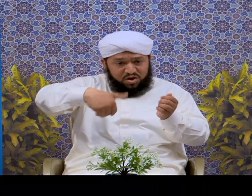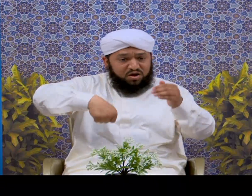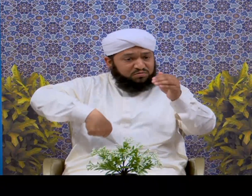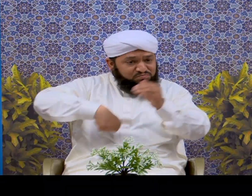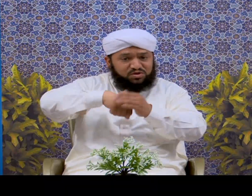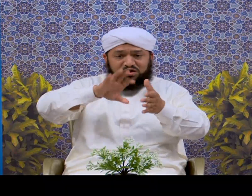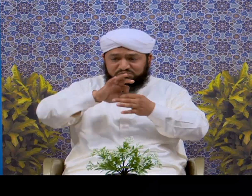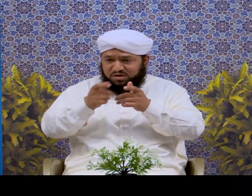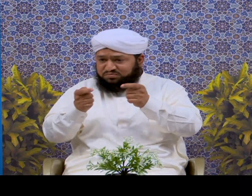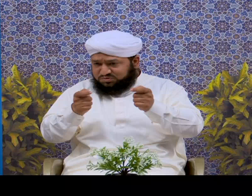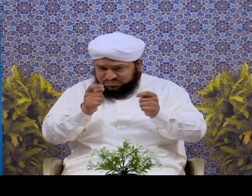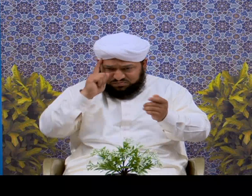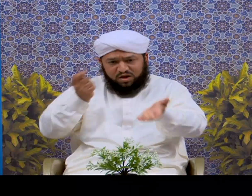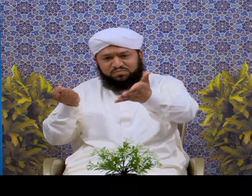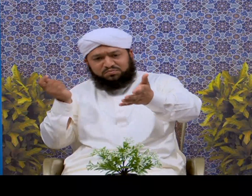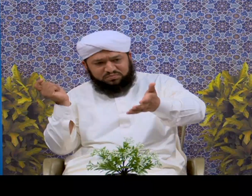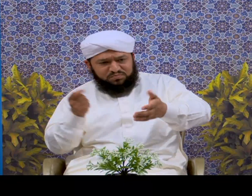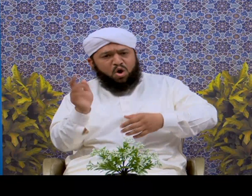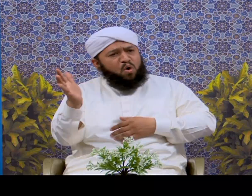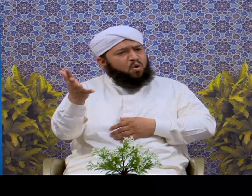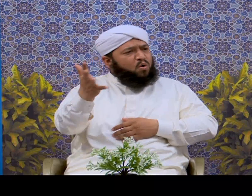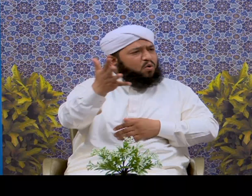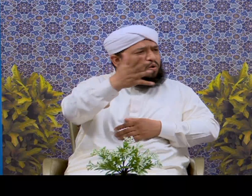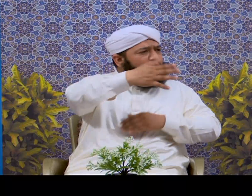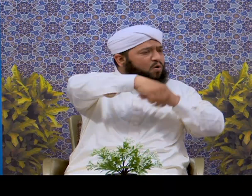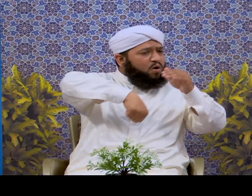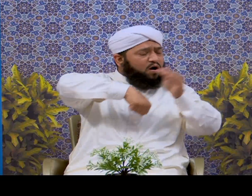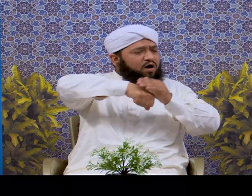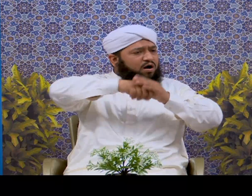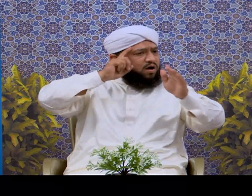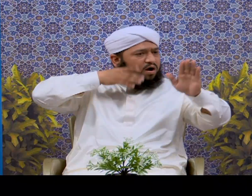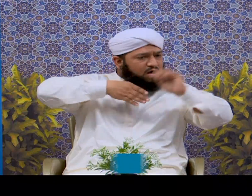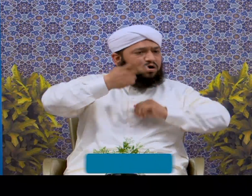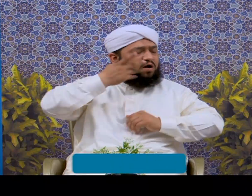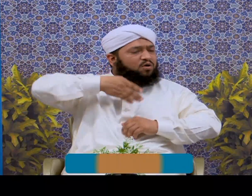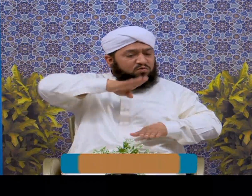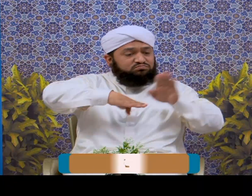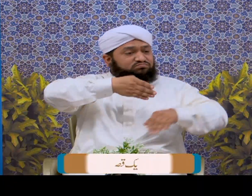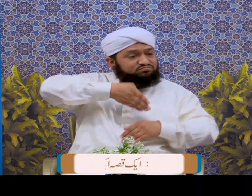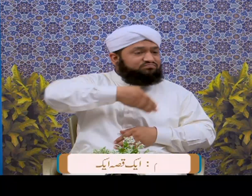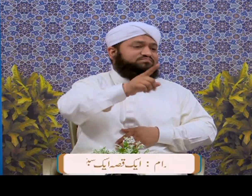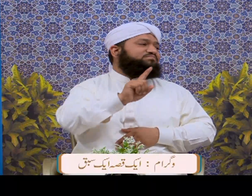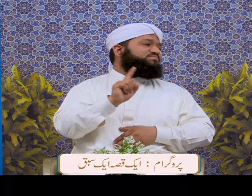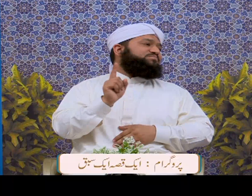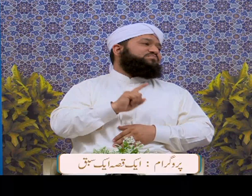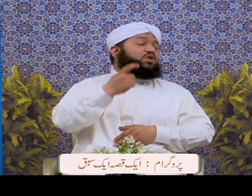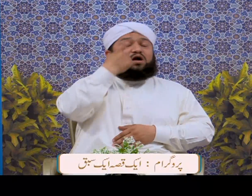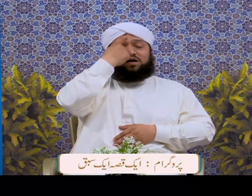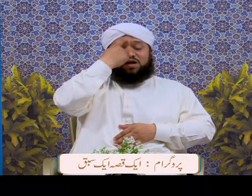بال، ویڈیو گیمز، ٹیبل فٹ بال وغیرہ کھیل کھیلنے یا دیکھنے کی طرف نہ چلیں۔ کاش پاؤں کبھی تو ایسے